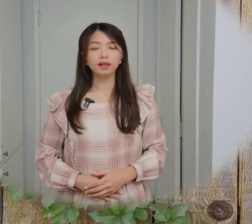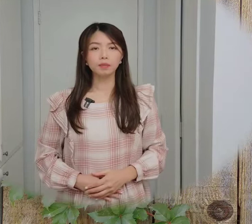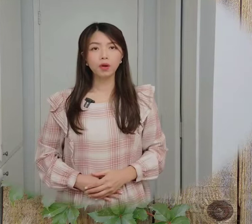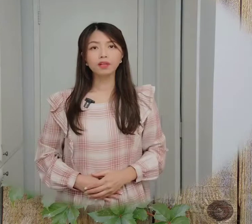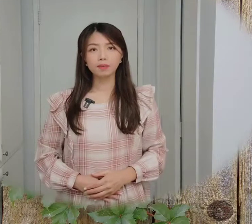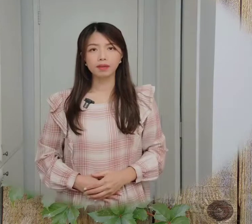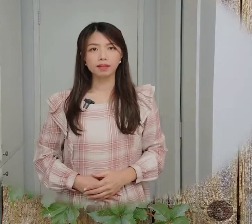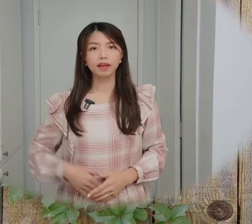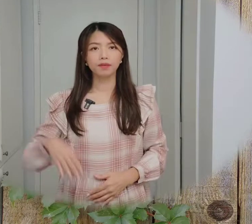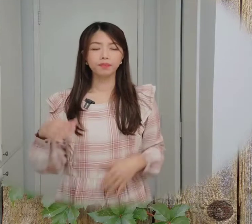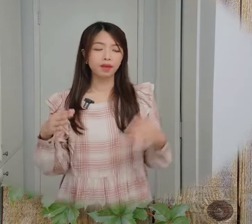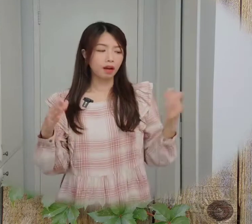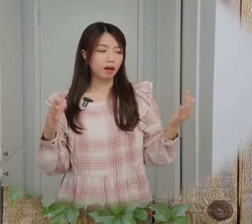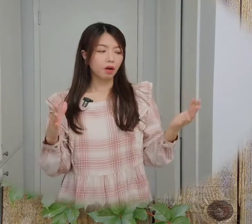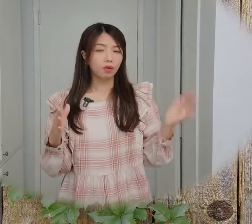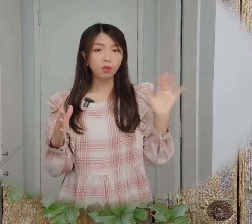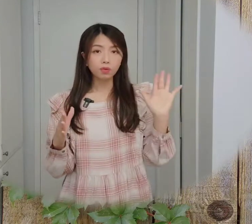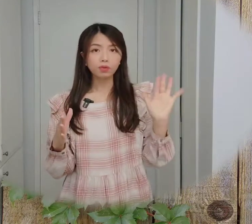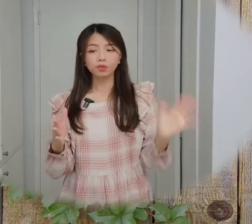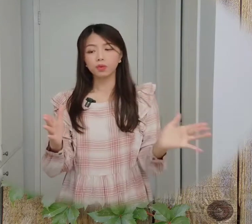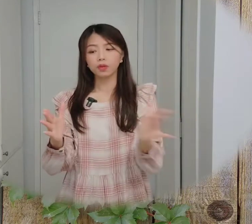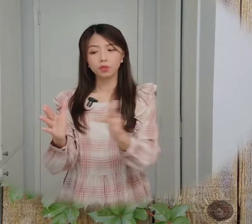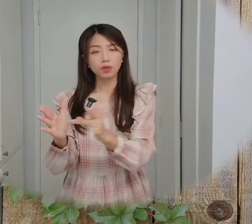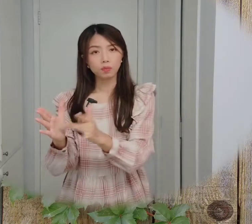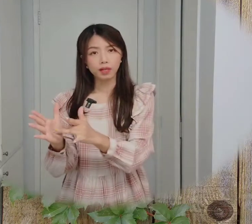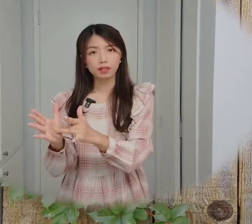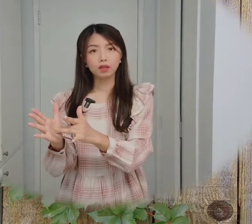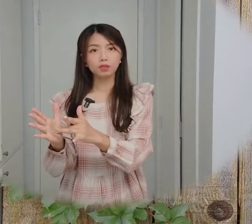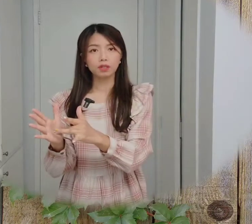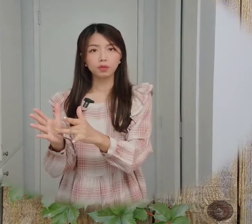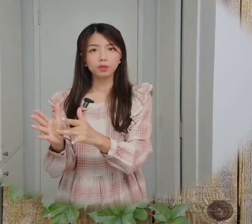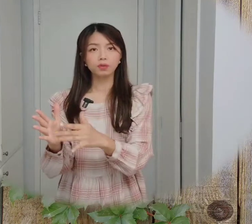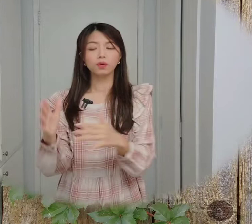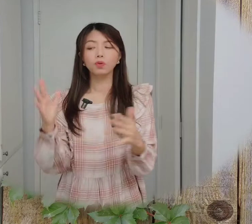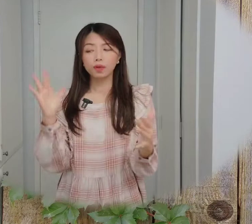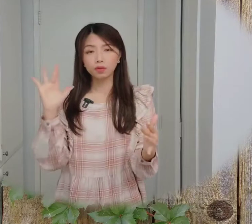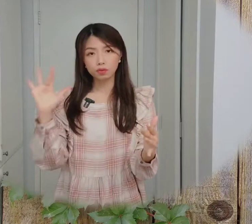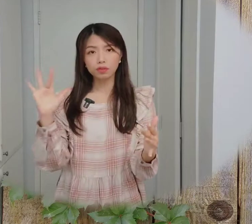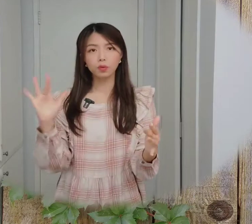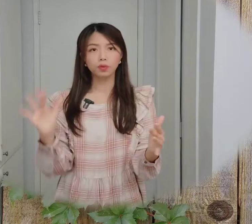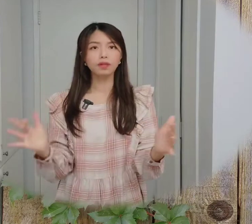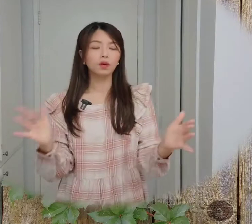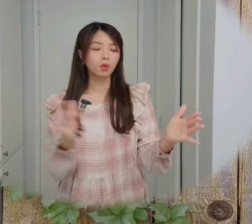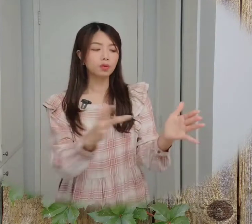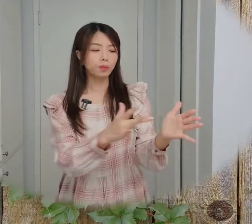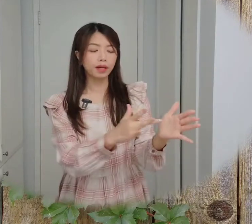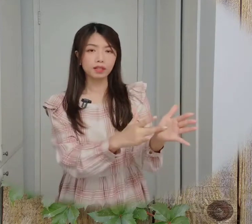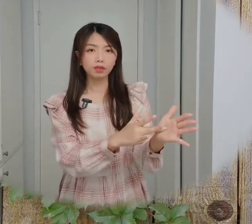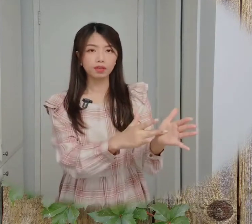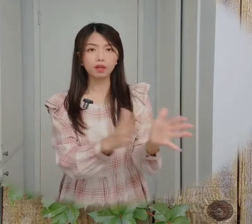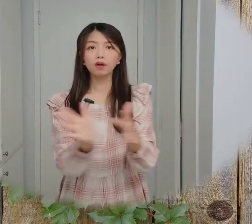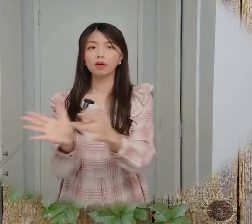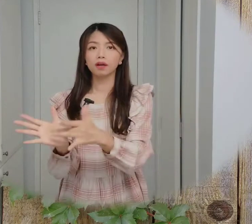모습을 표현하시면 되는데, 오른손 중지로는 왼손 바닥을 찍어주시고 왼손 중지로는 오른손